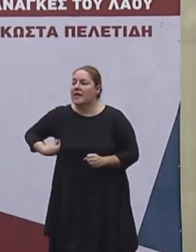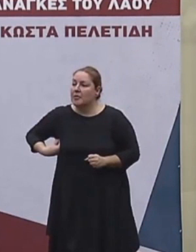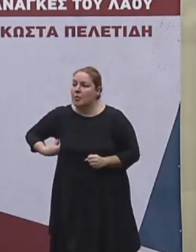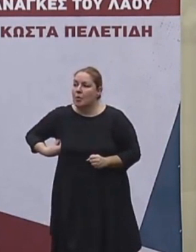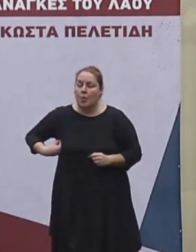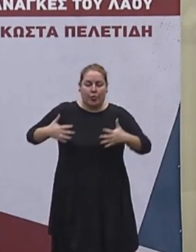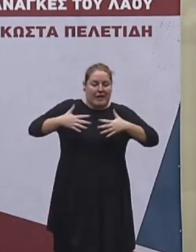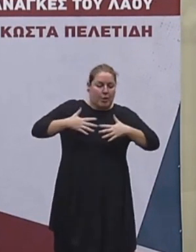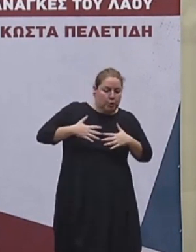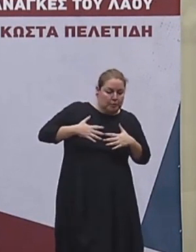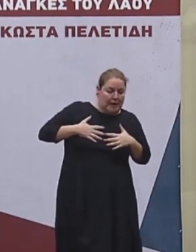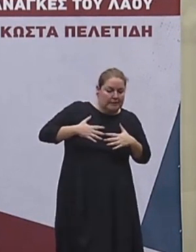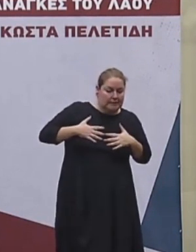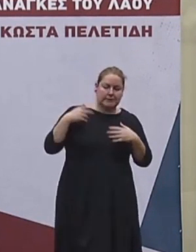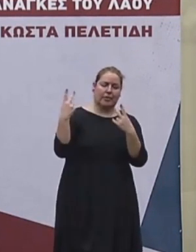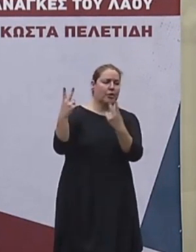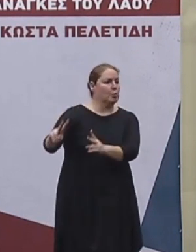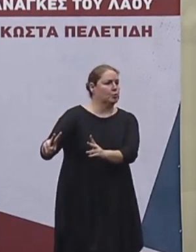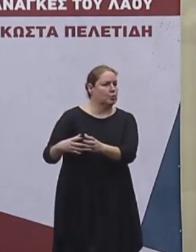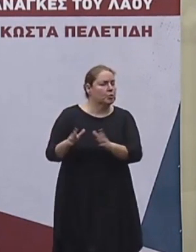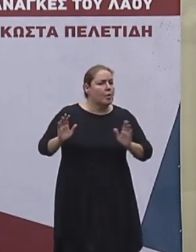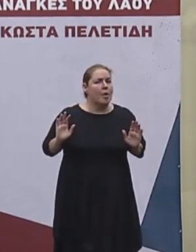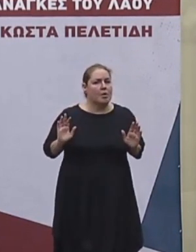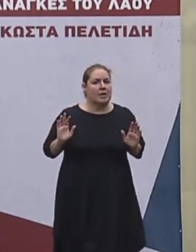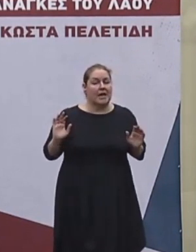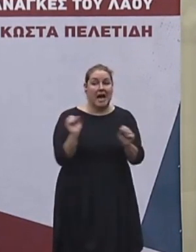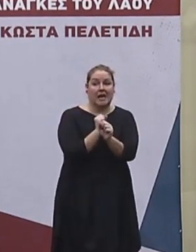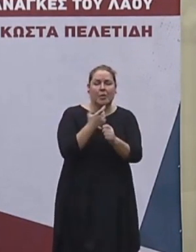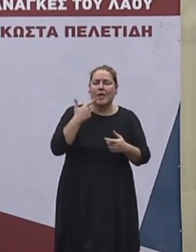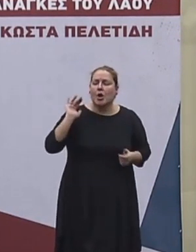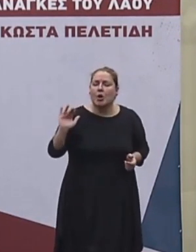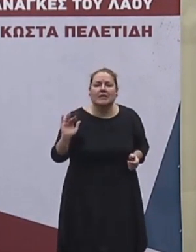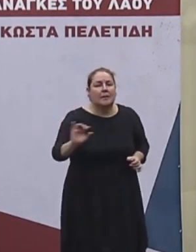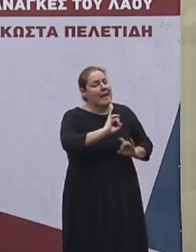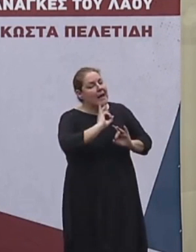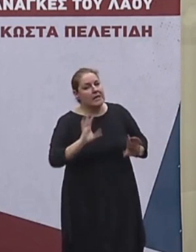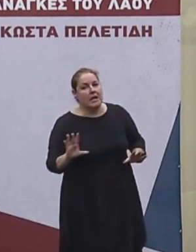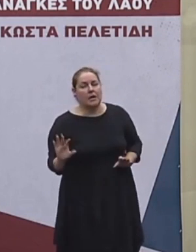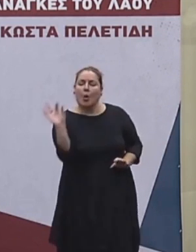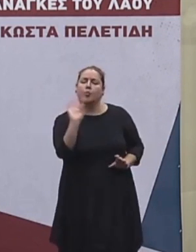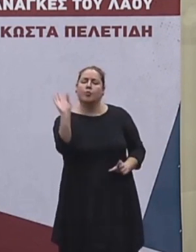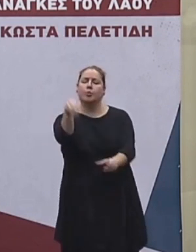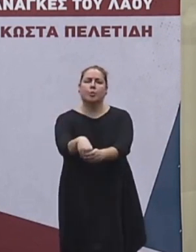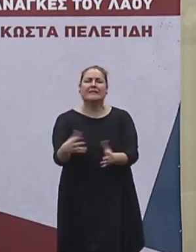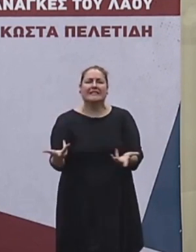σε δικούς μας και δικούς τους. Δεν ρωτήσαμε κανέναν πού